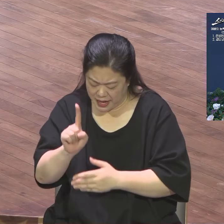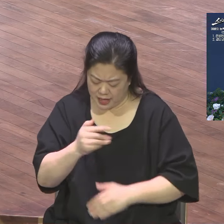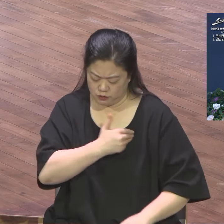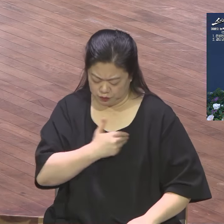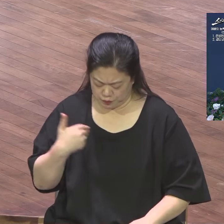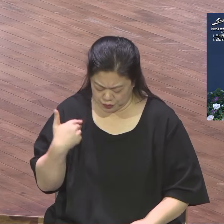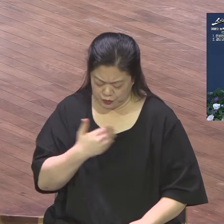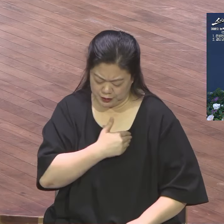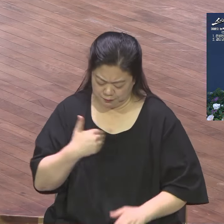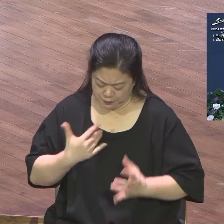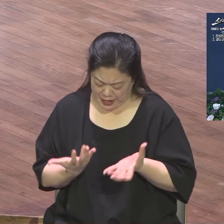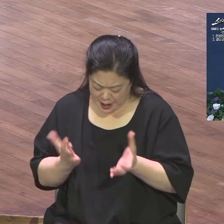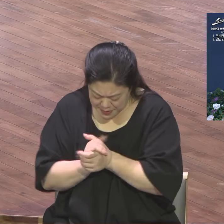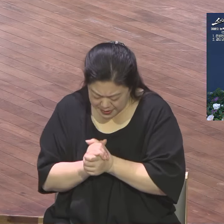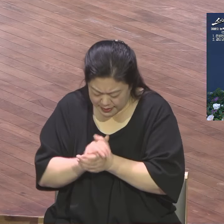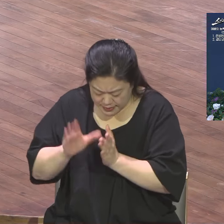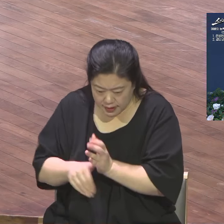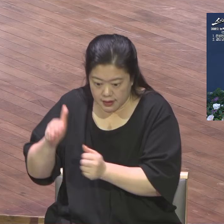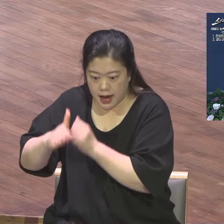만족할 때,